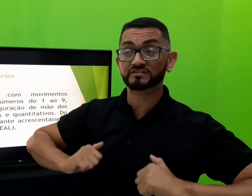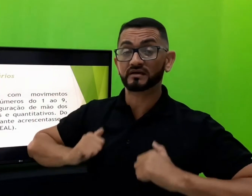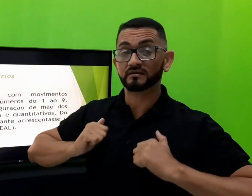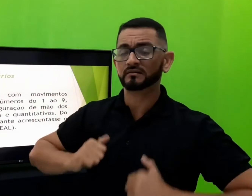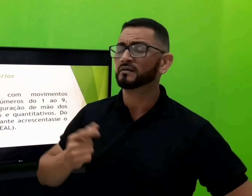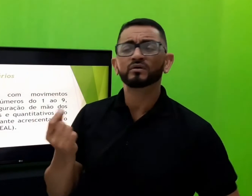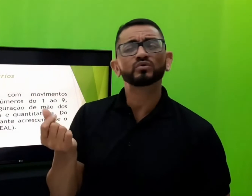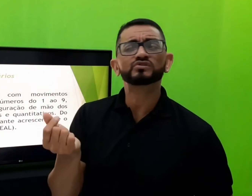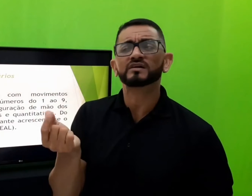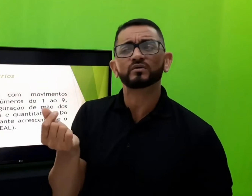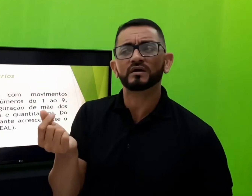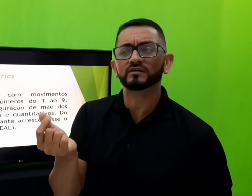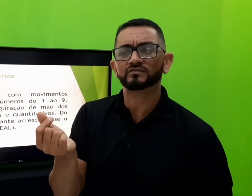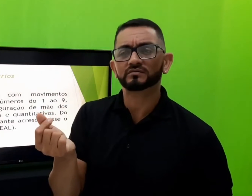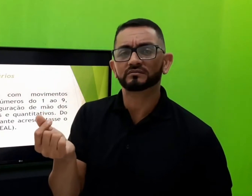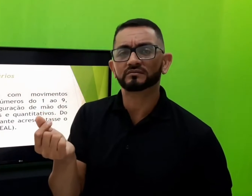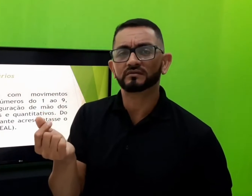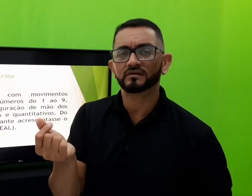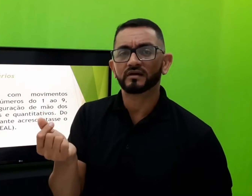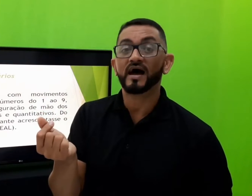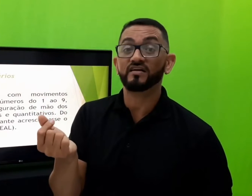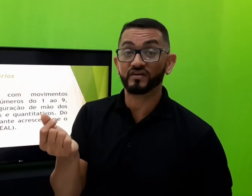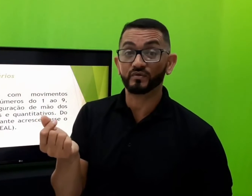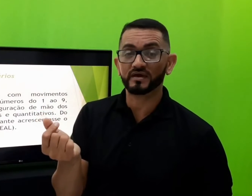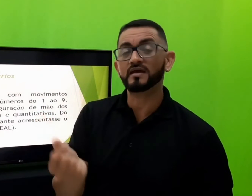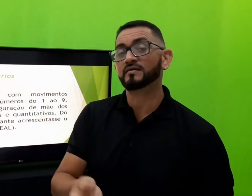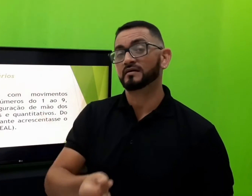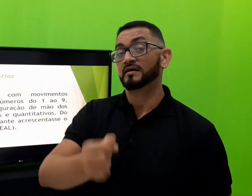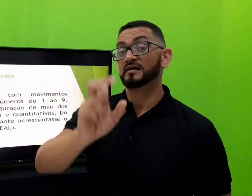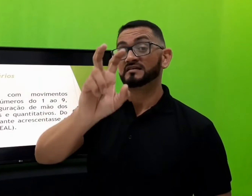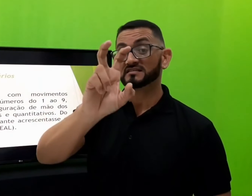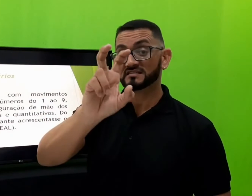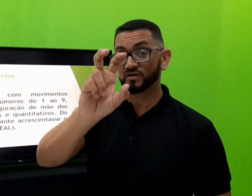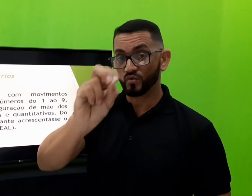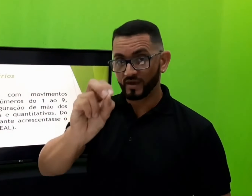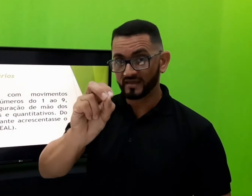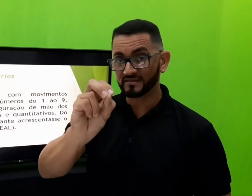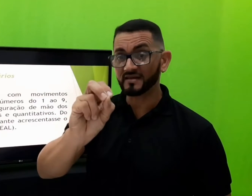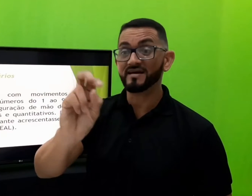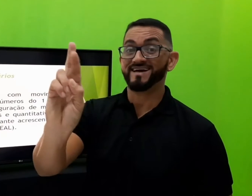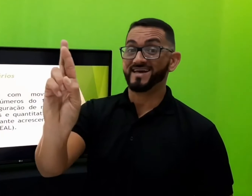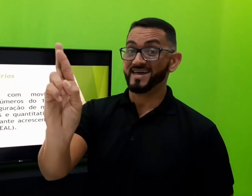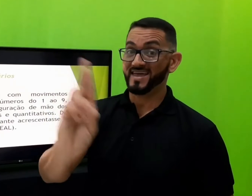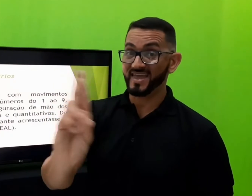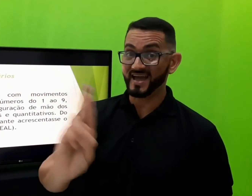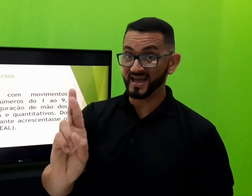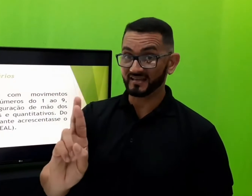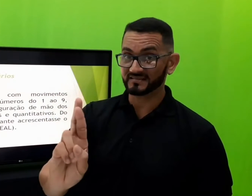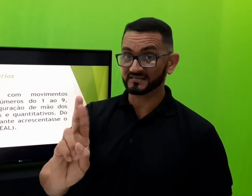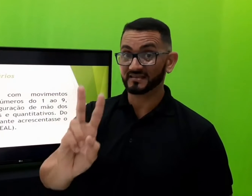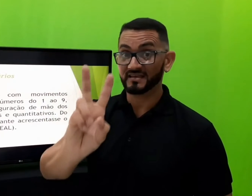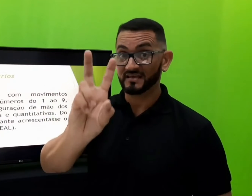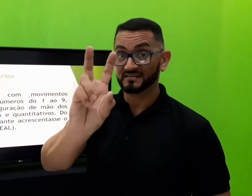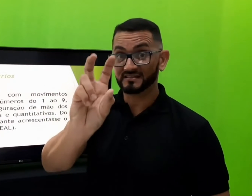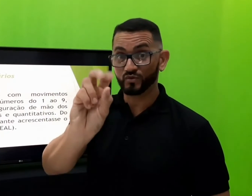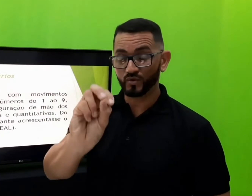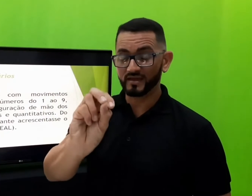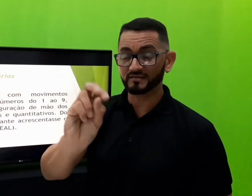bolsa custa quanto? Aí vem o quê? 50 reais.